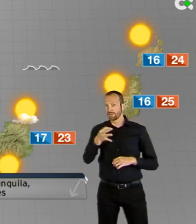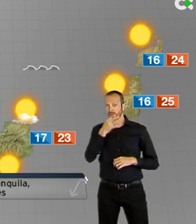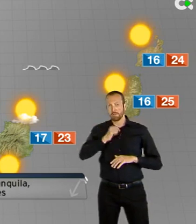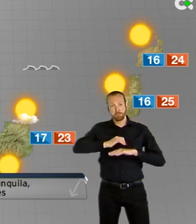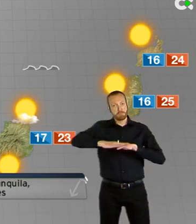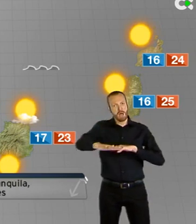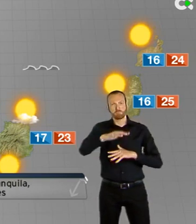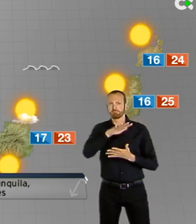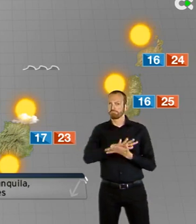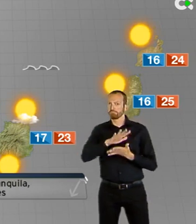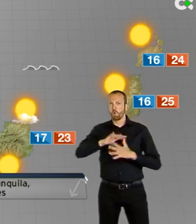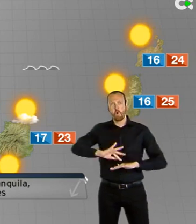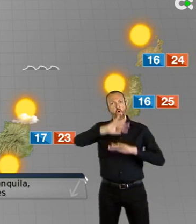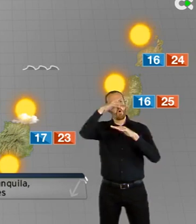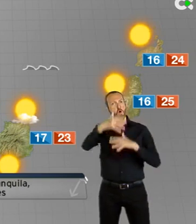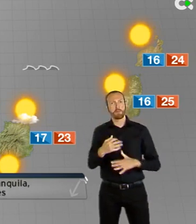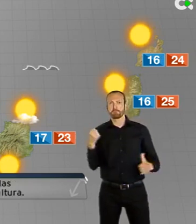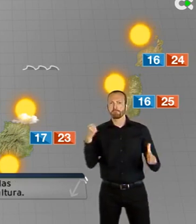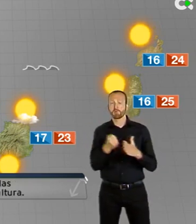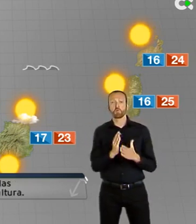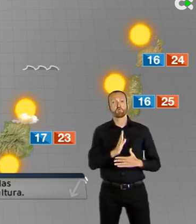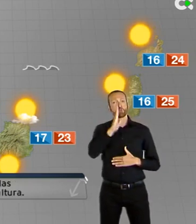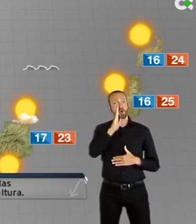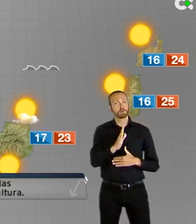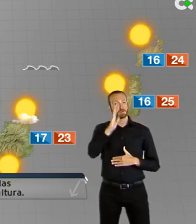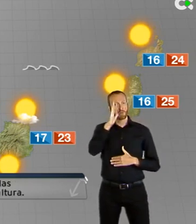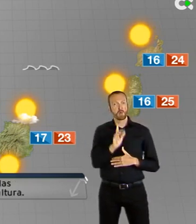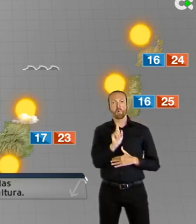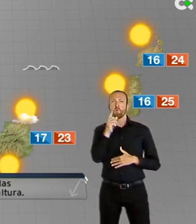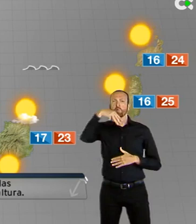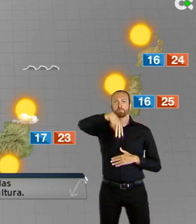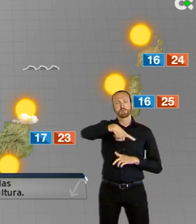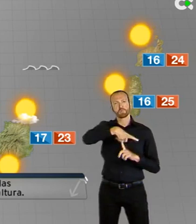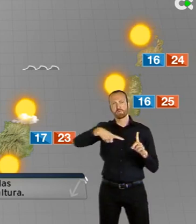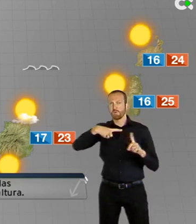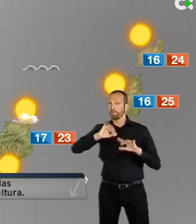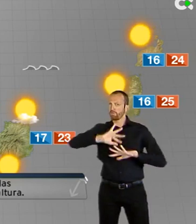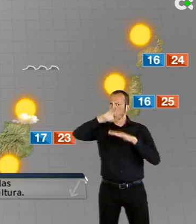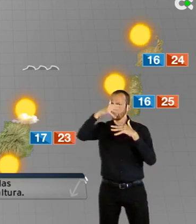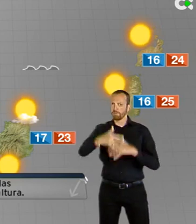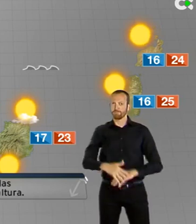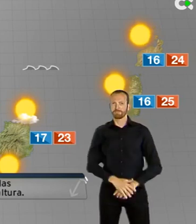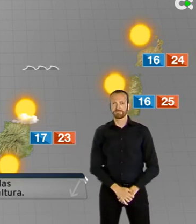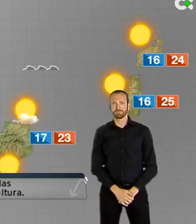mar, situación tranquila. Las olas más grandes por el norte de las islas no llegarán al metro y medio de altura.